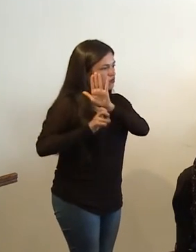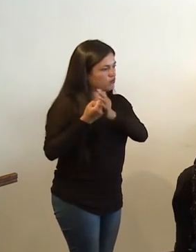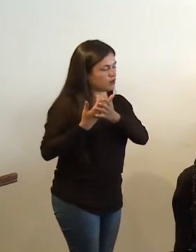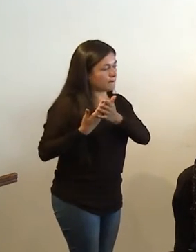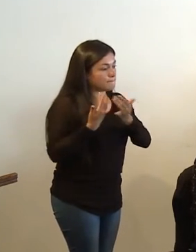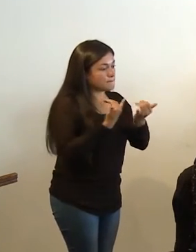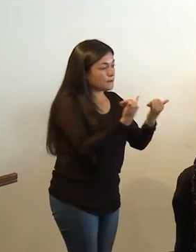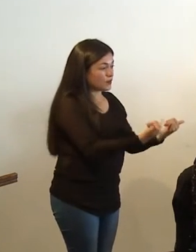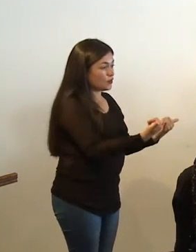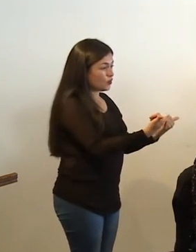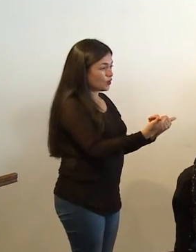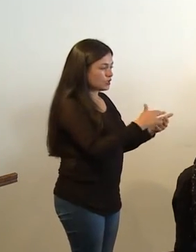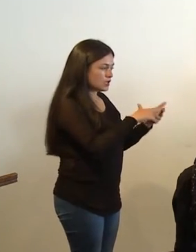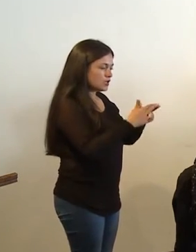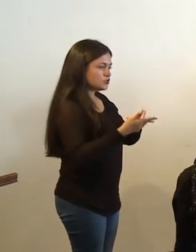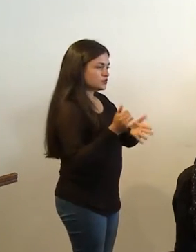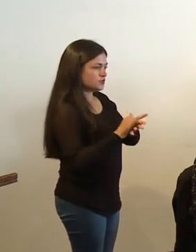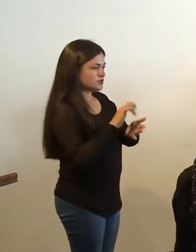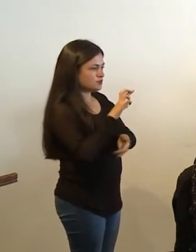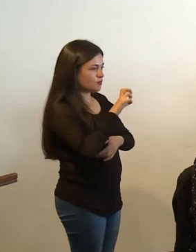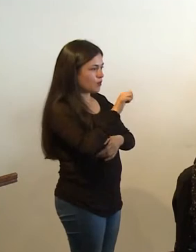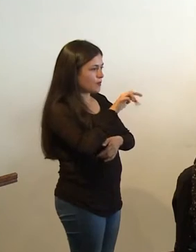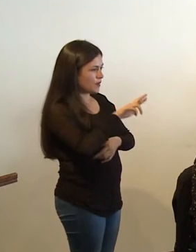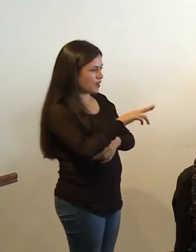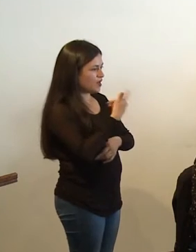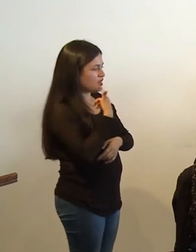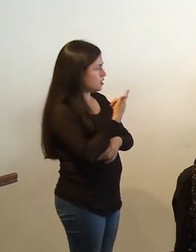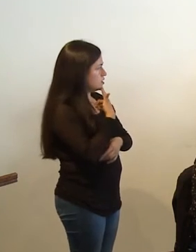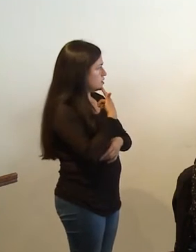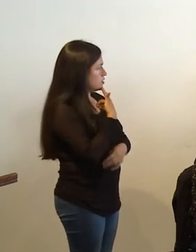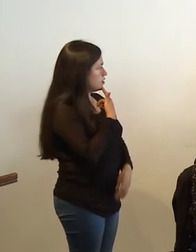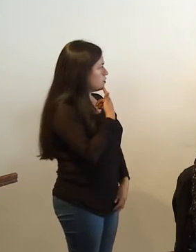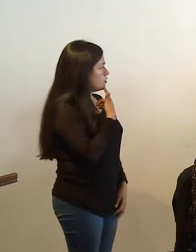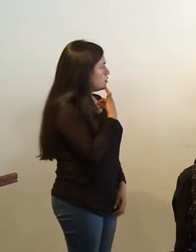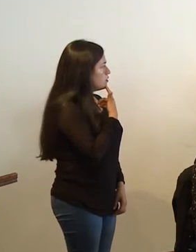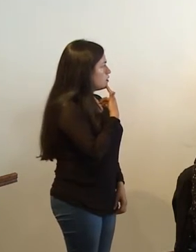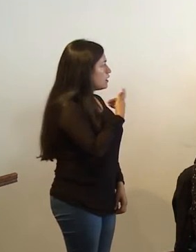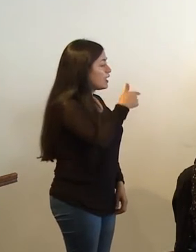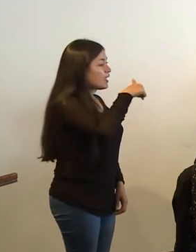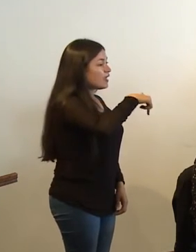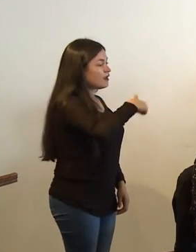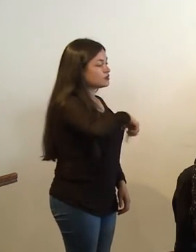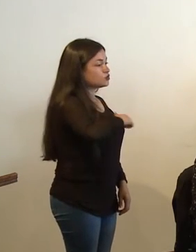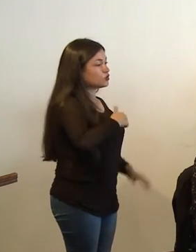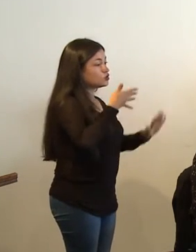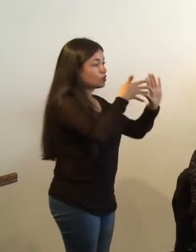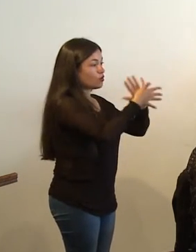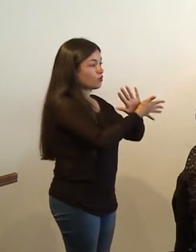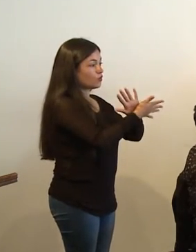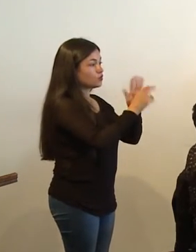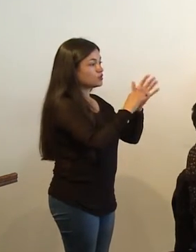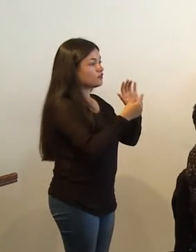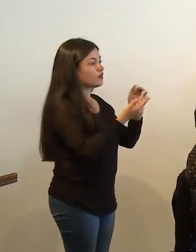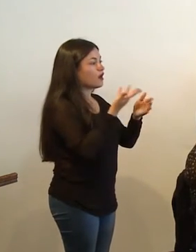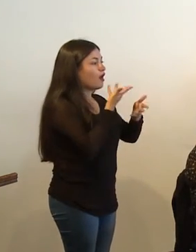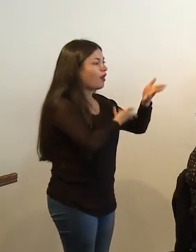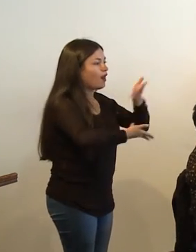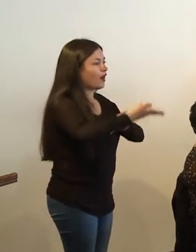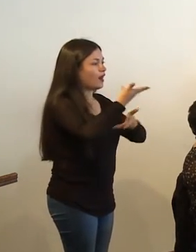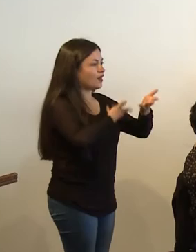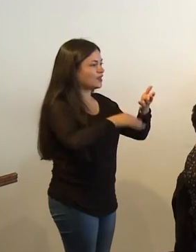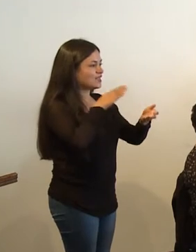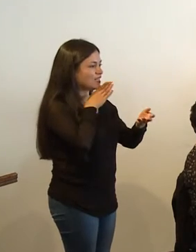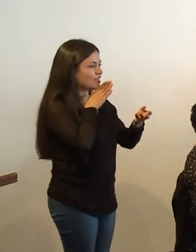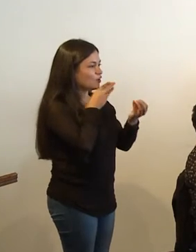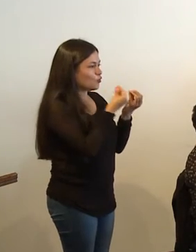de lo que plantea Pilar, que así como Pilar, porque además Pilar dice algo clave, esto que estoy comentando es en diálogo con el equipo